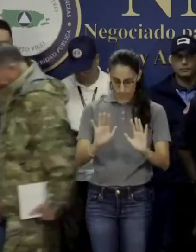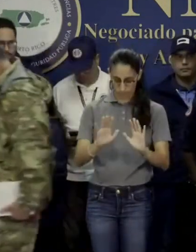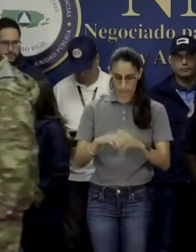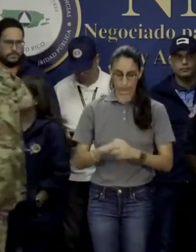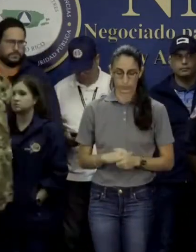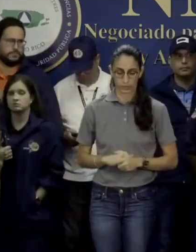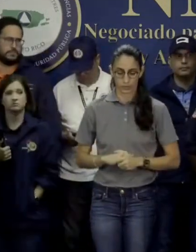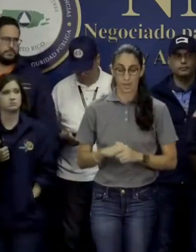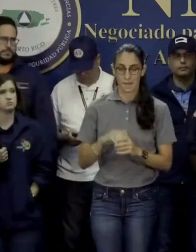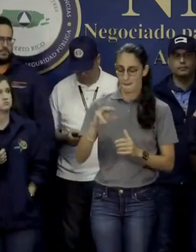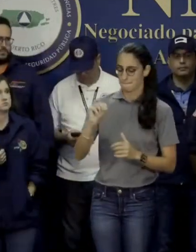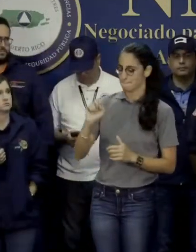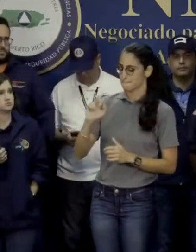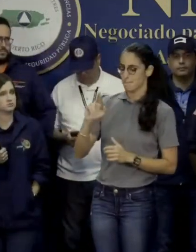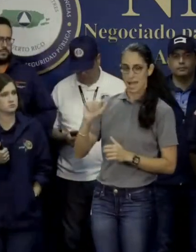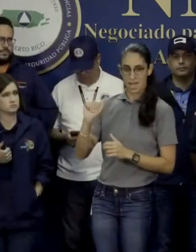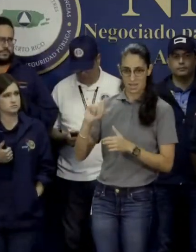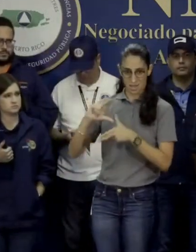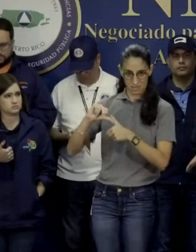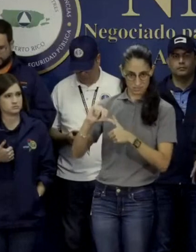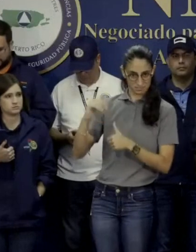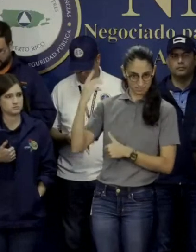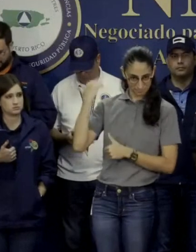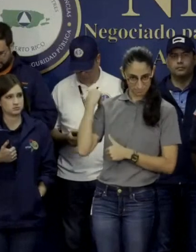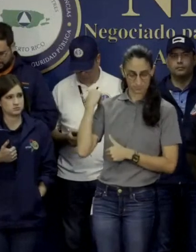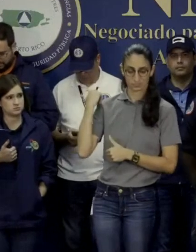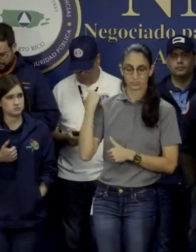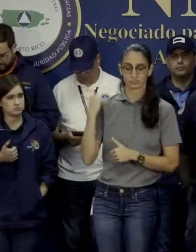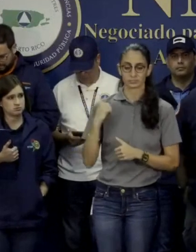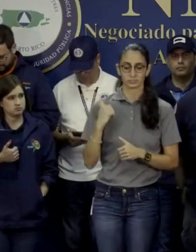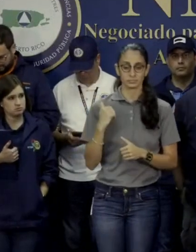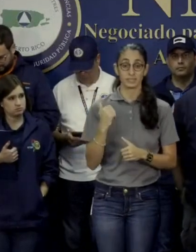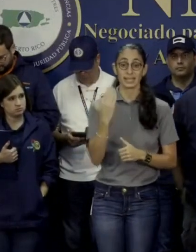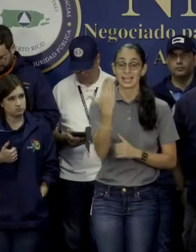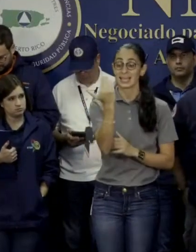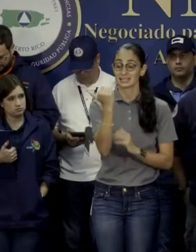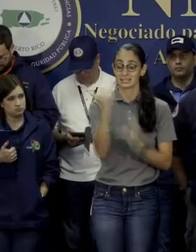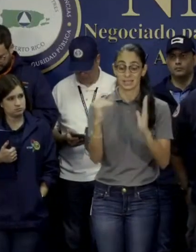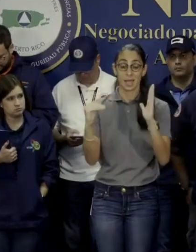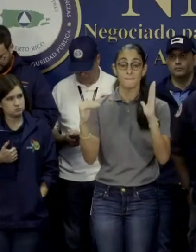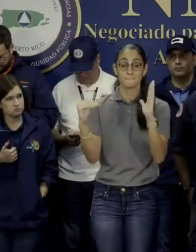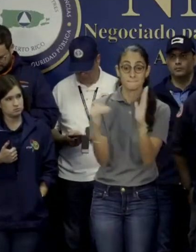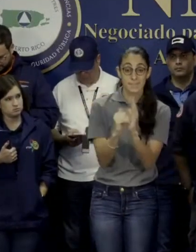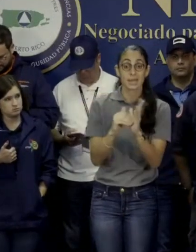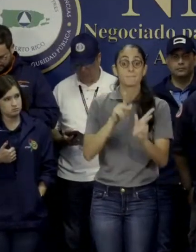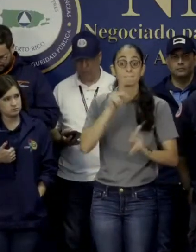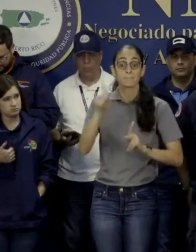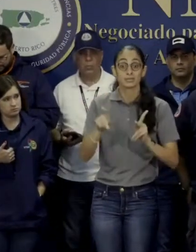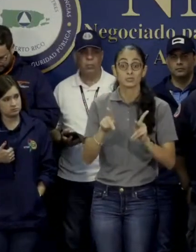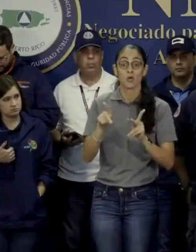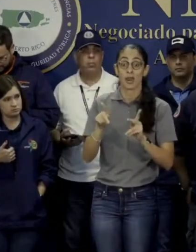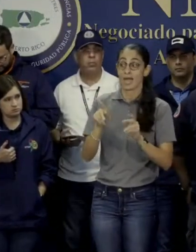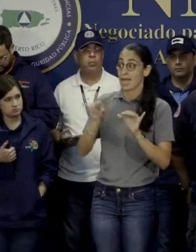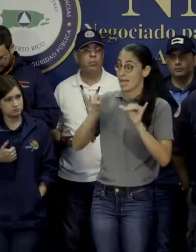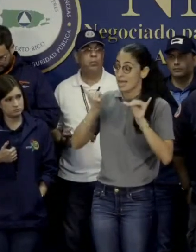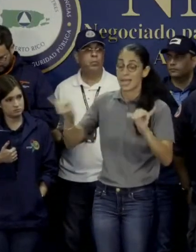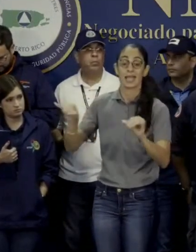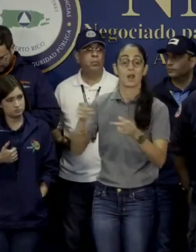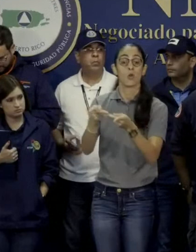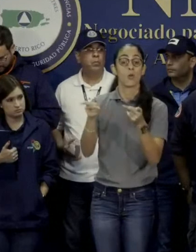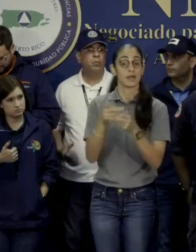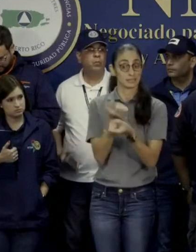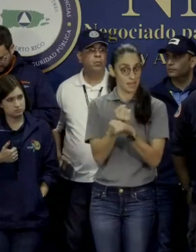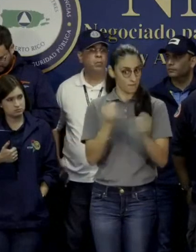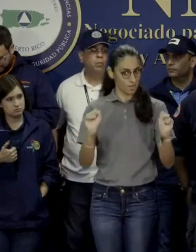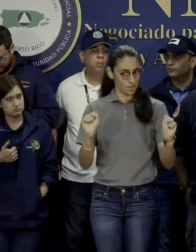referencia, María, en su pico tuvimos 15,000 personas refugiadas. Aquí, hasta el momento, porque